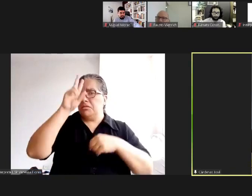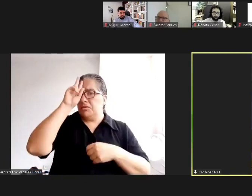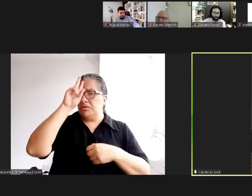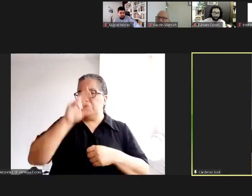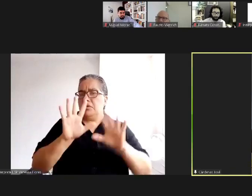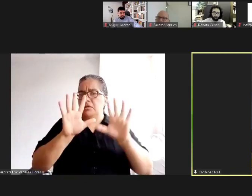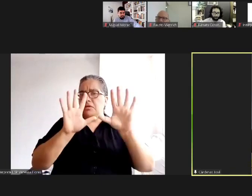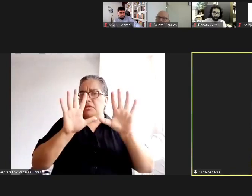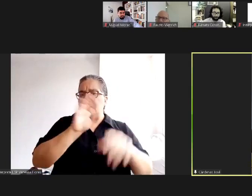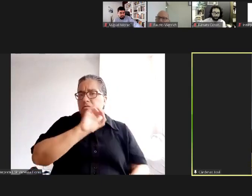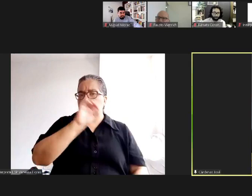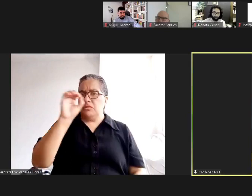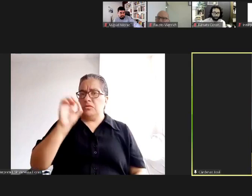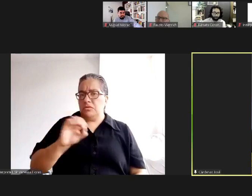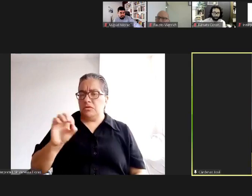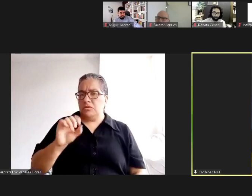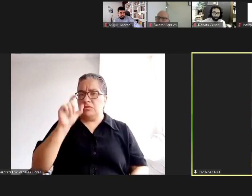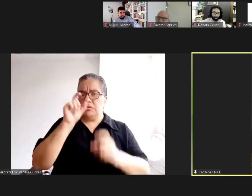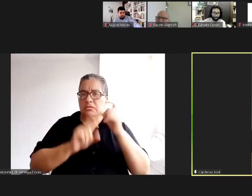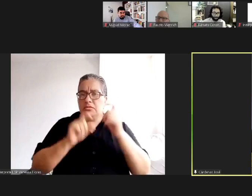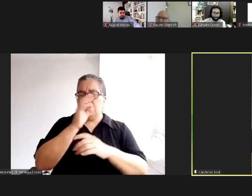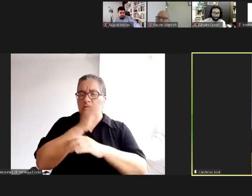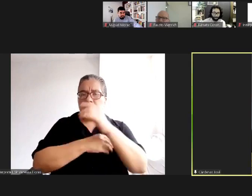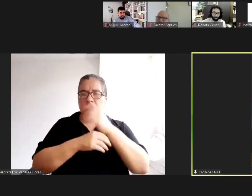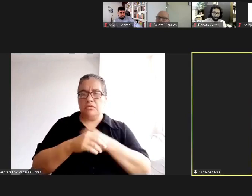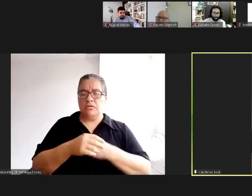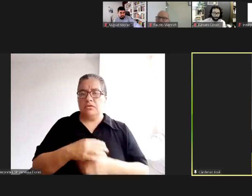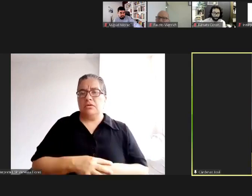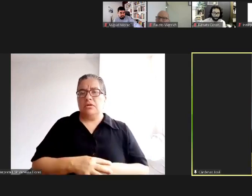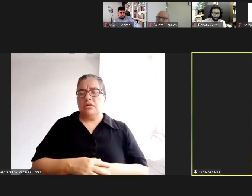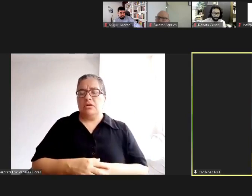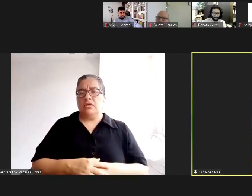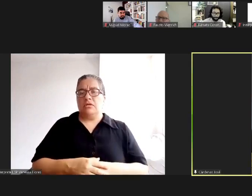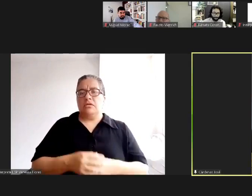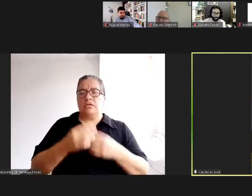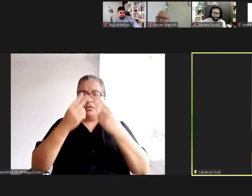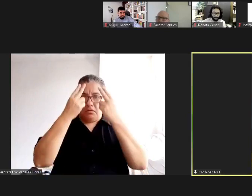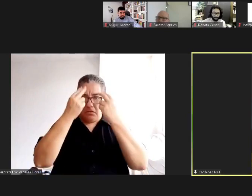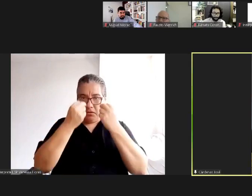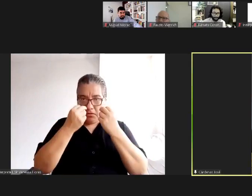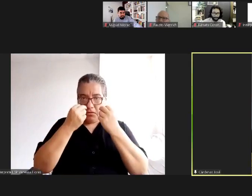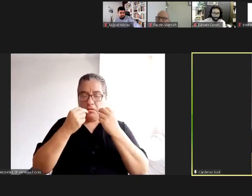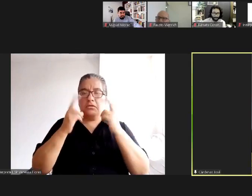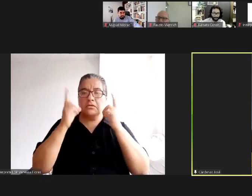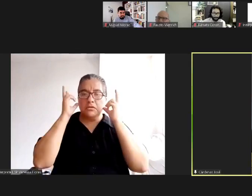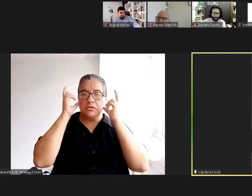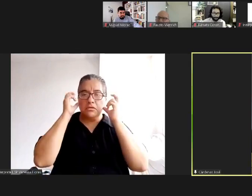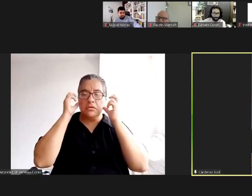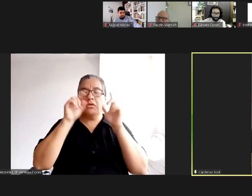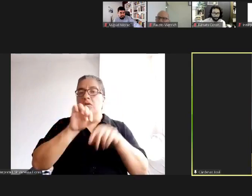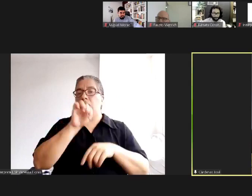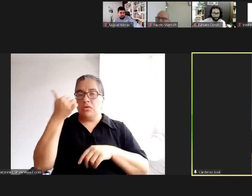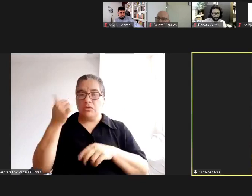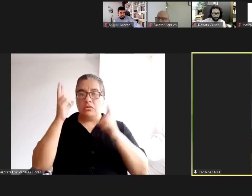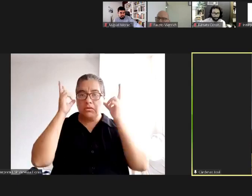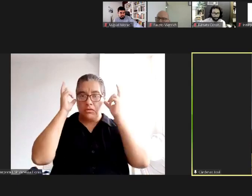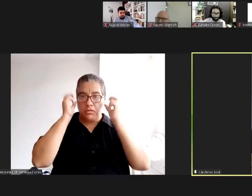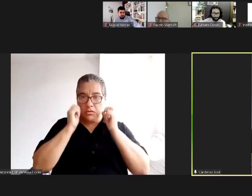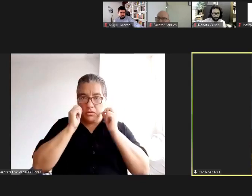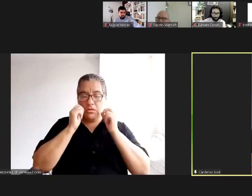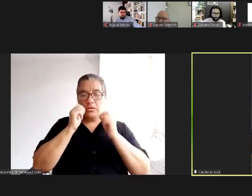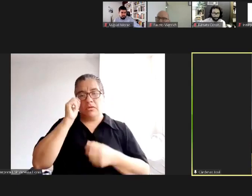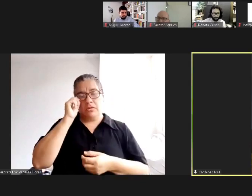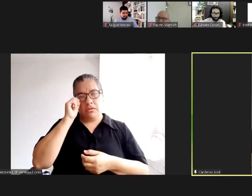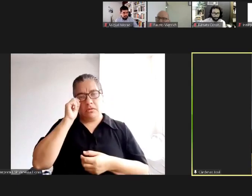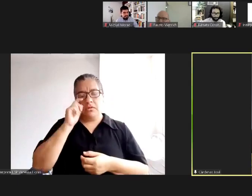y auditiva que no accede a la cultura, que no accede al cine, ¿no? Es un colchón muy, muy, muy grande que también podría